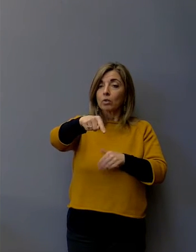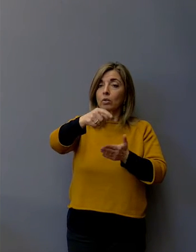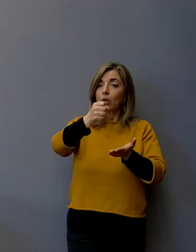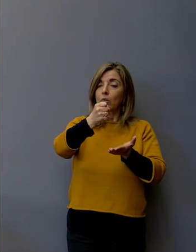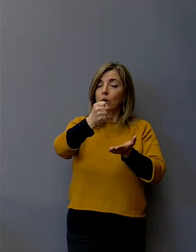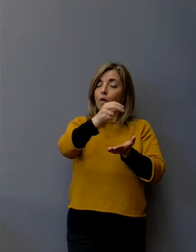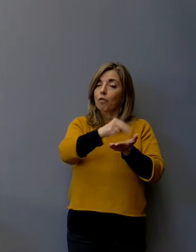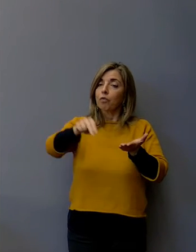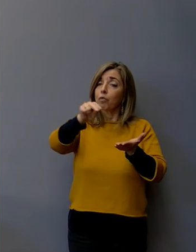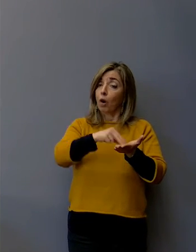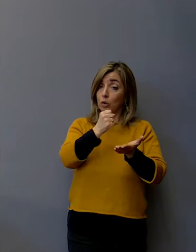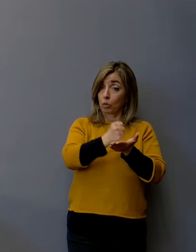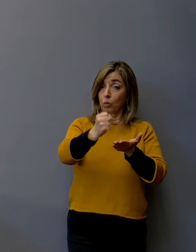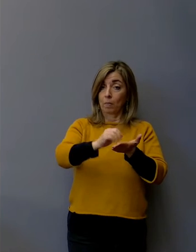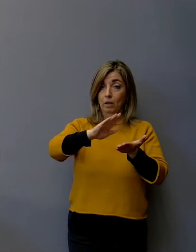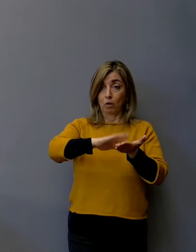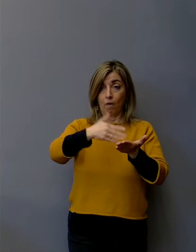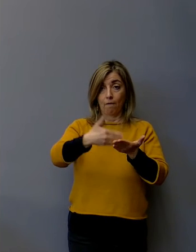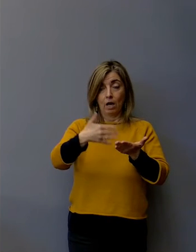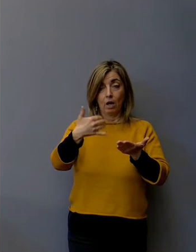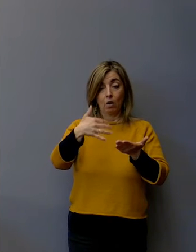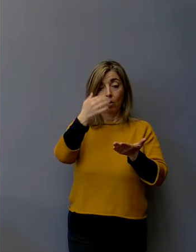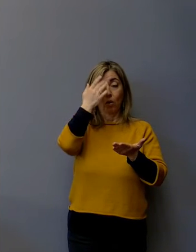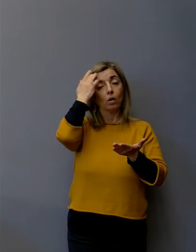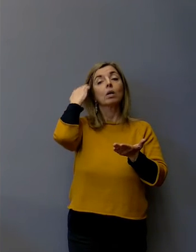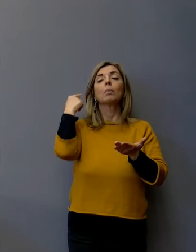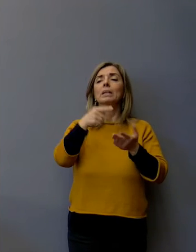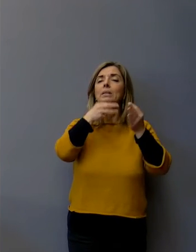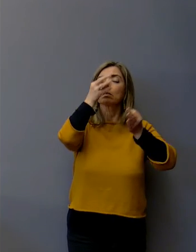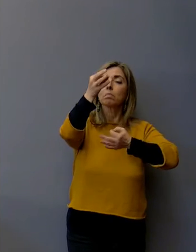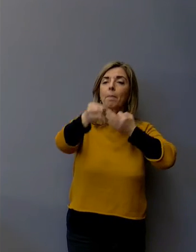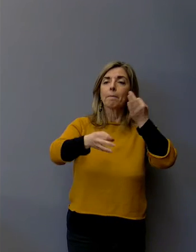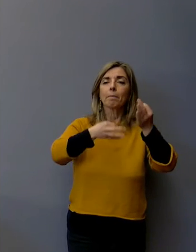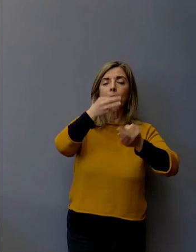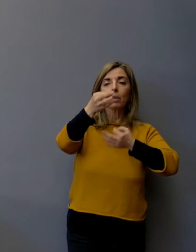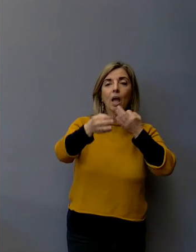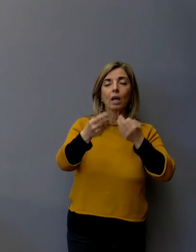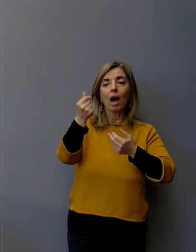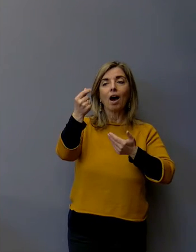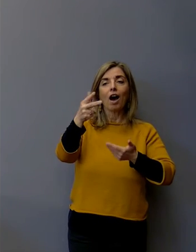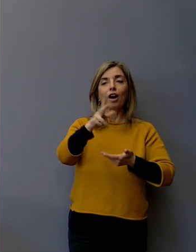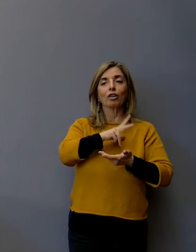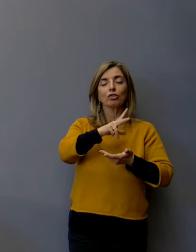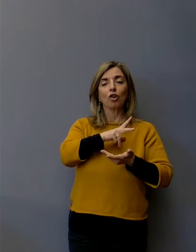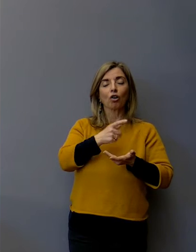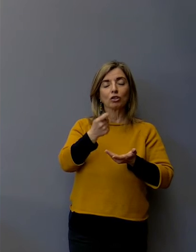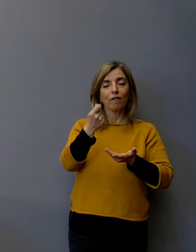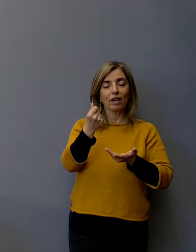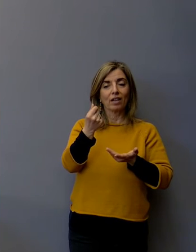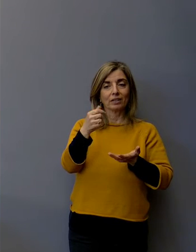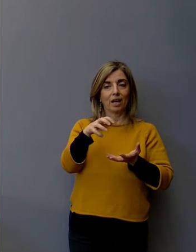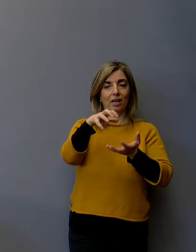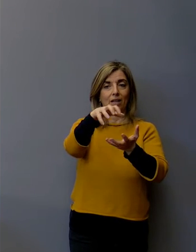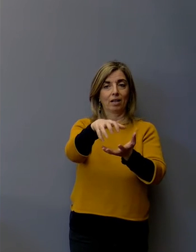perché descrive le risorse finanziarie di cui l'ente che amministriamo dispone parola provenienza da allora